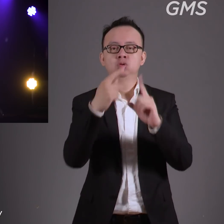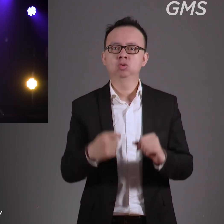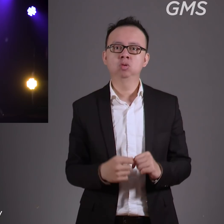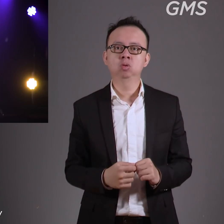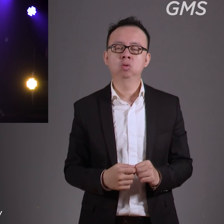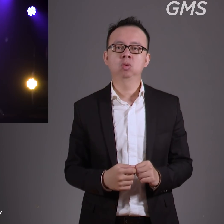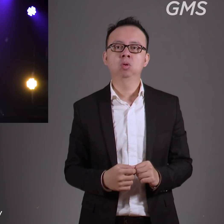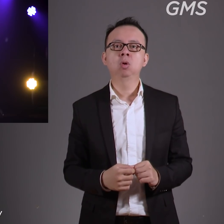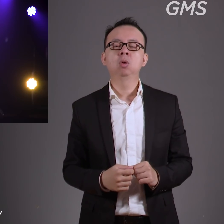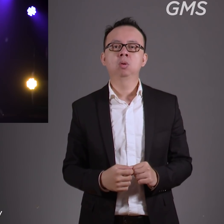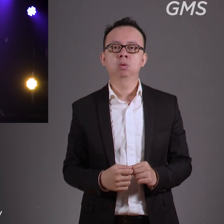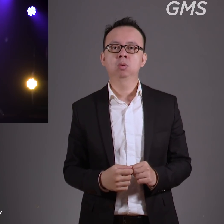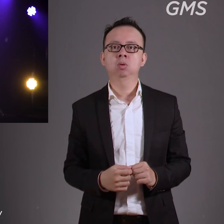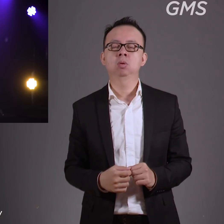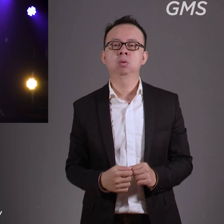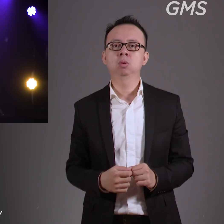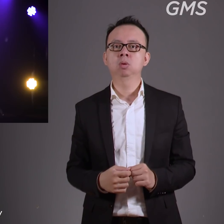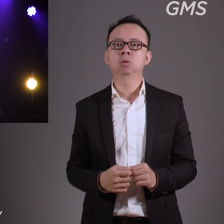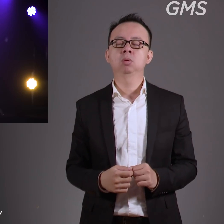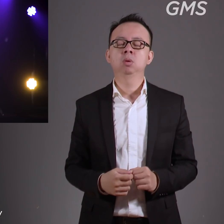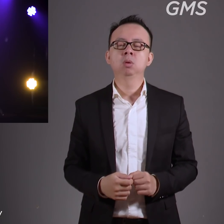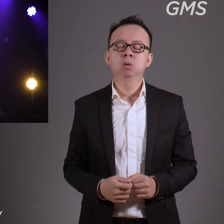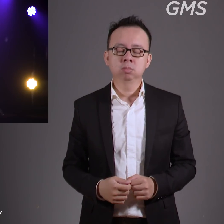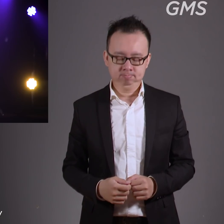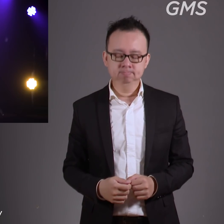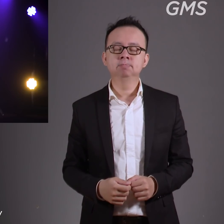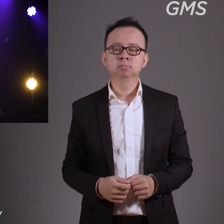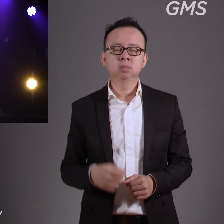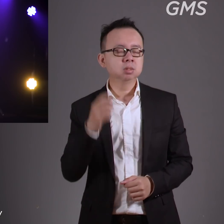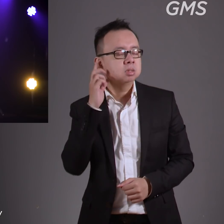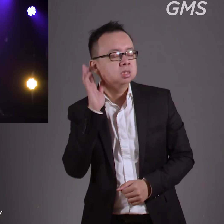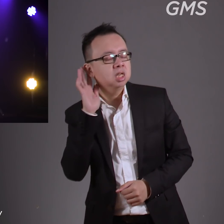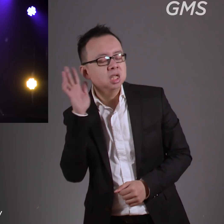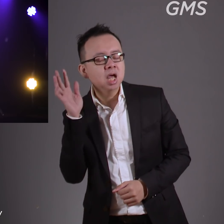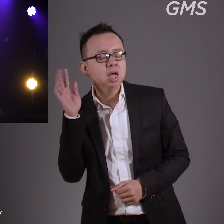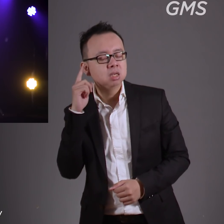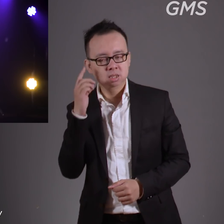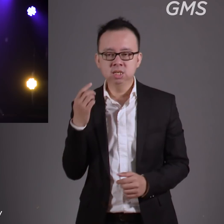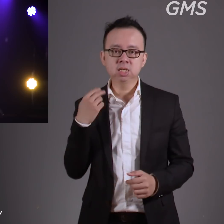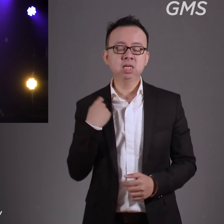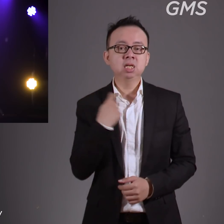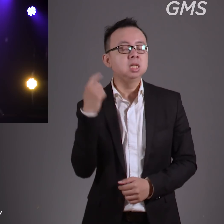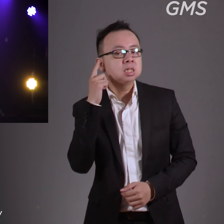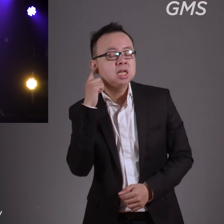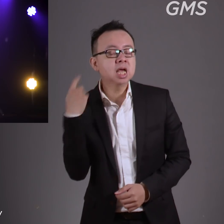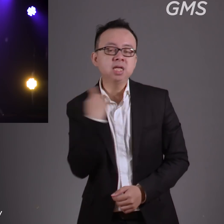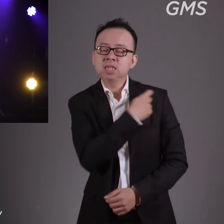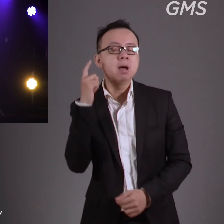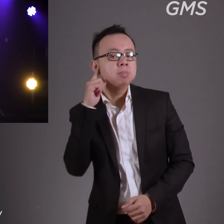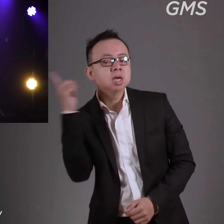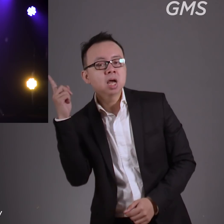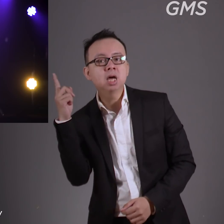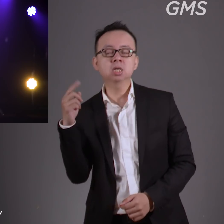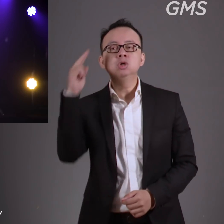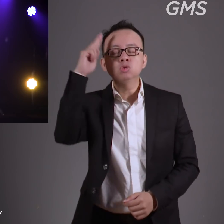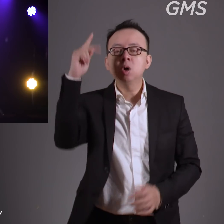Latihlah dirimu, latih telinga ini, serahkan setiap hari kepada Tuhan Yesus. Saya mau mendengarkan suara Tuhan, sehingga saya bisa